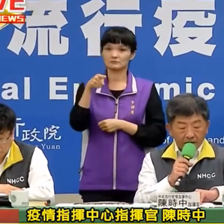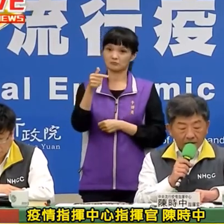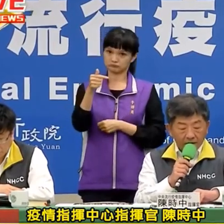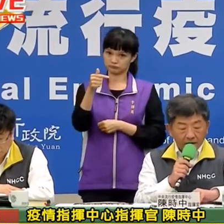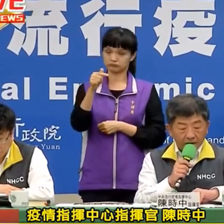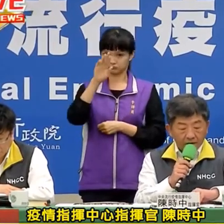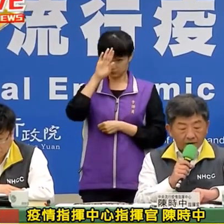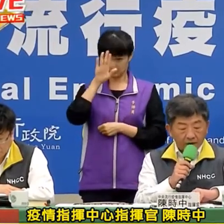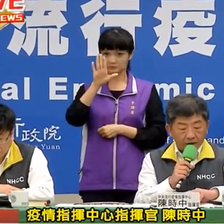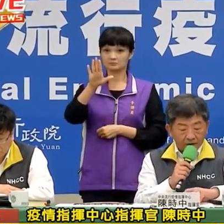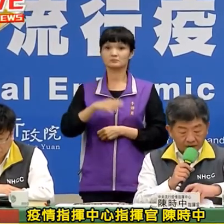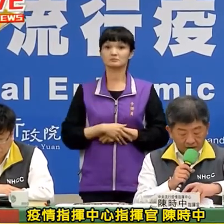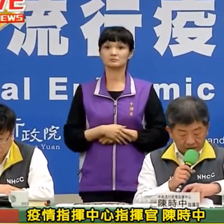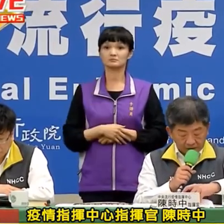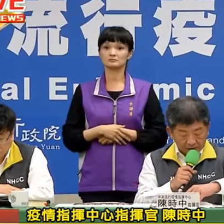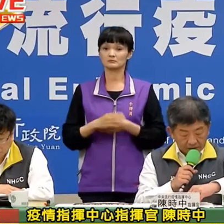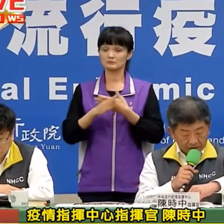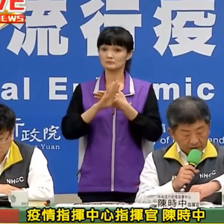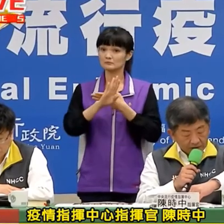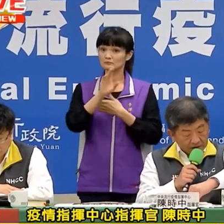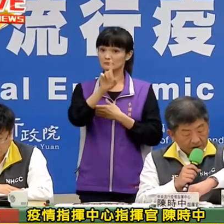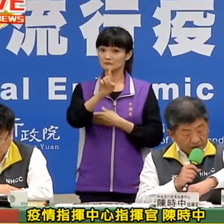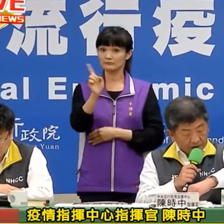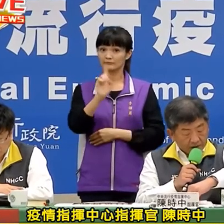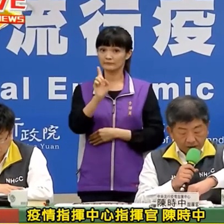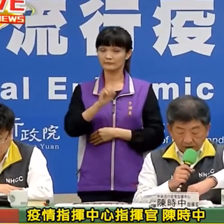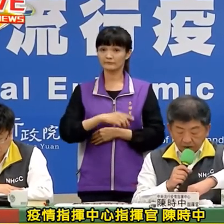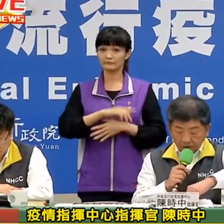那主要另外一个是